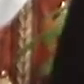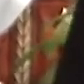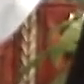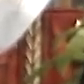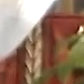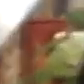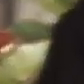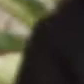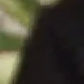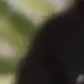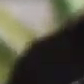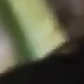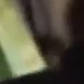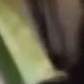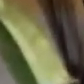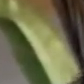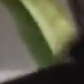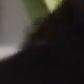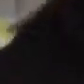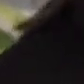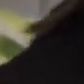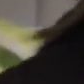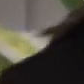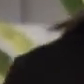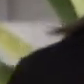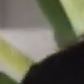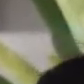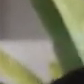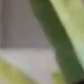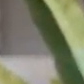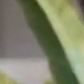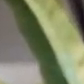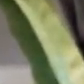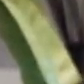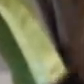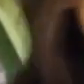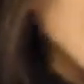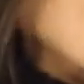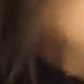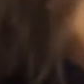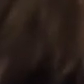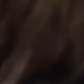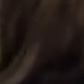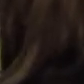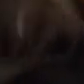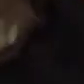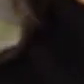Recordaban acá que me precedieron